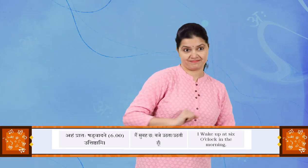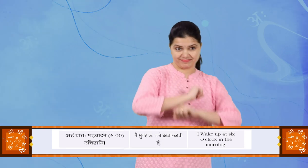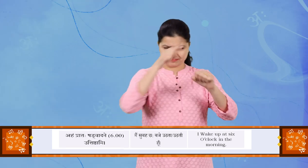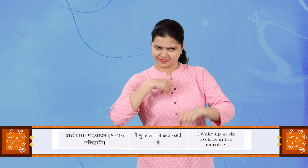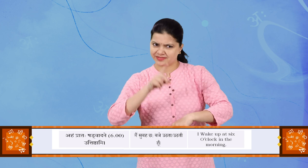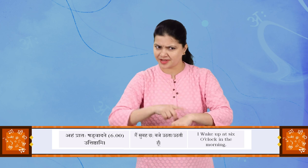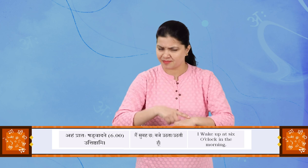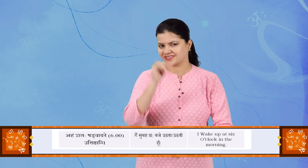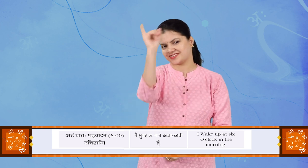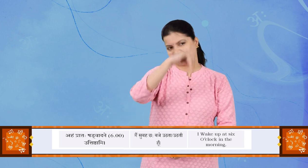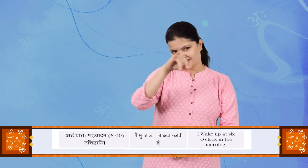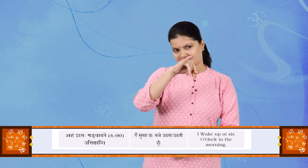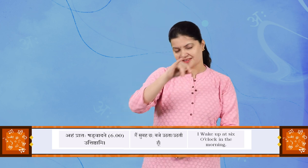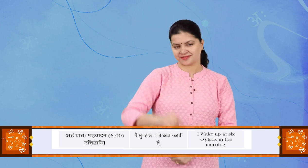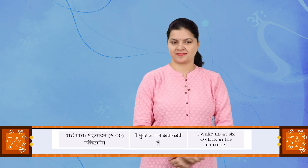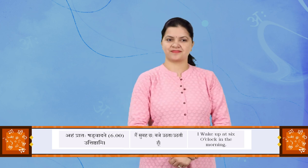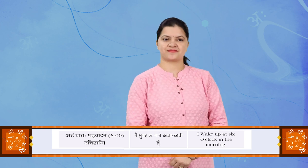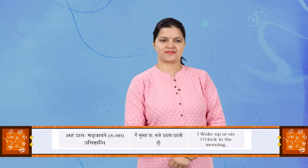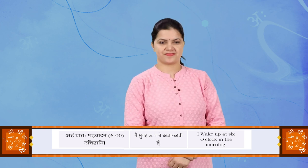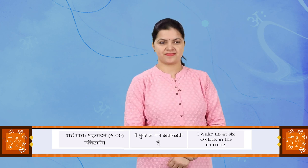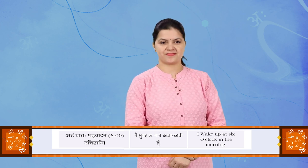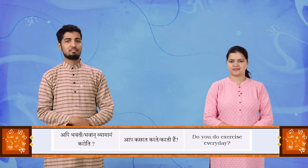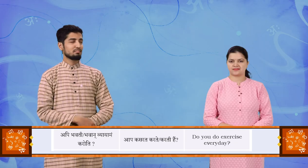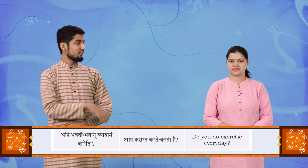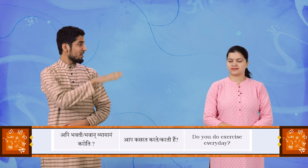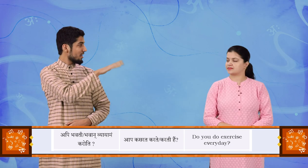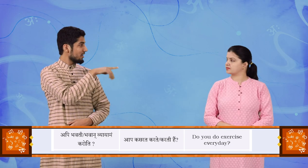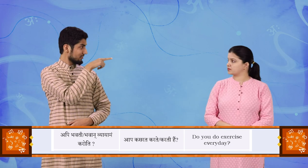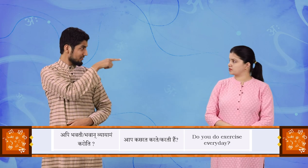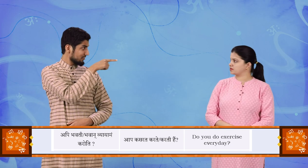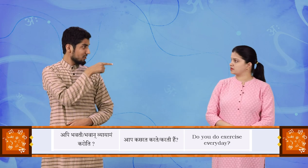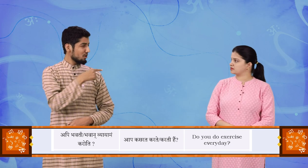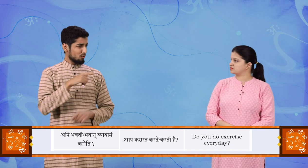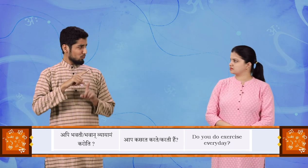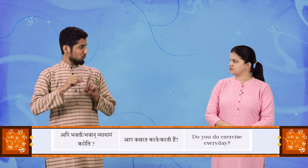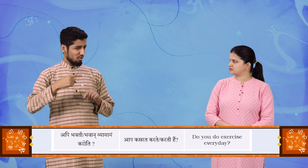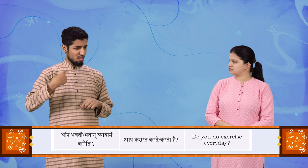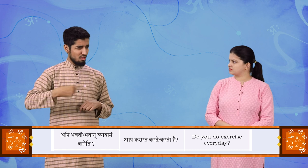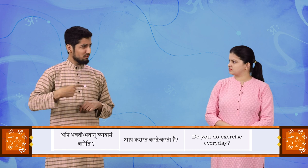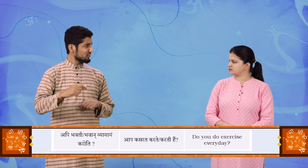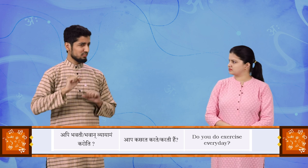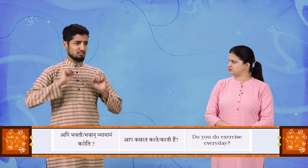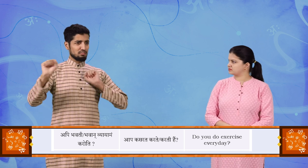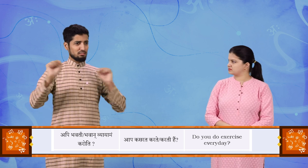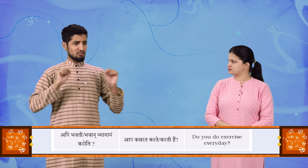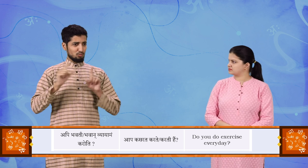प्रातः क्षण बाद नियुक्त शामिल हैं है अबे भगवती व्यायाम करती हैं